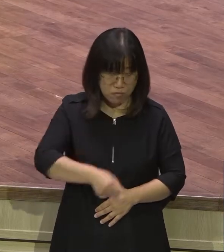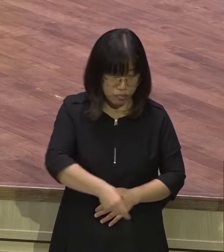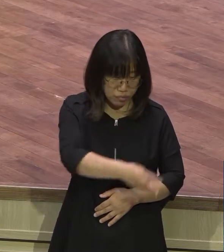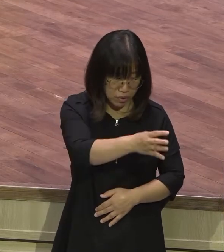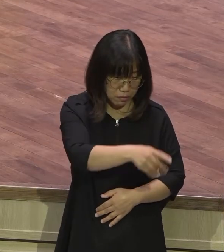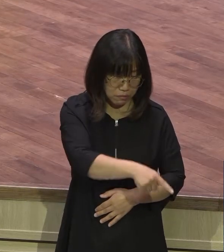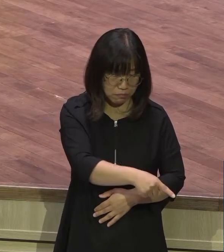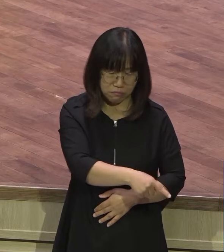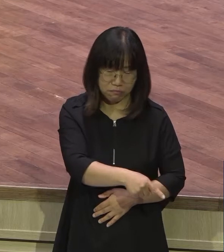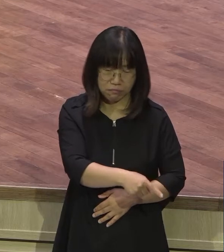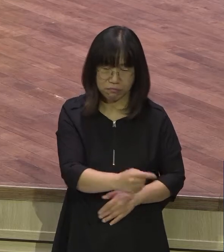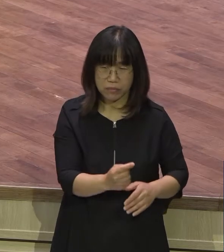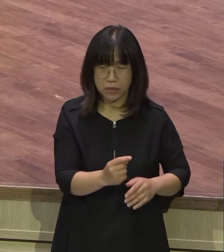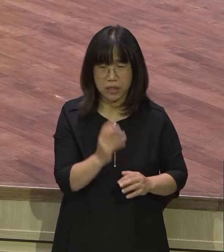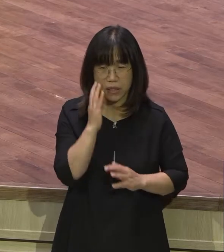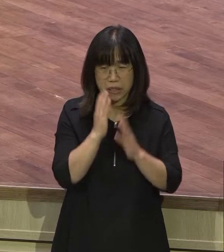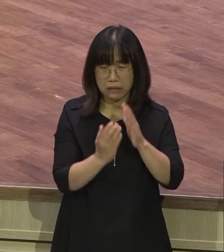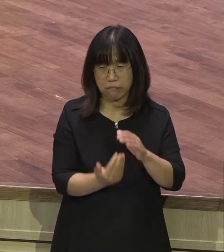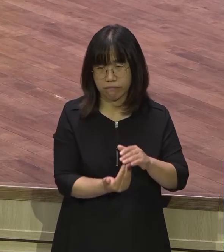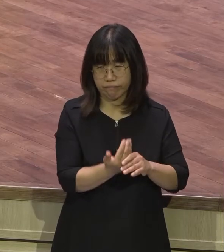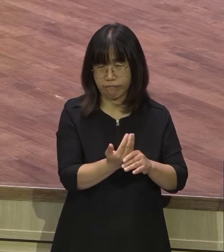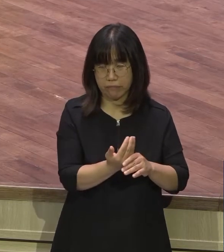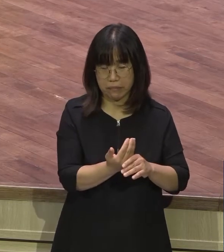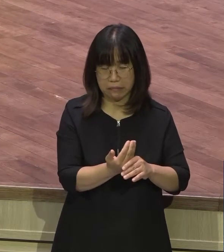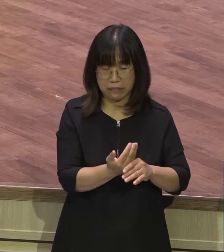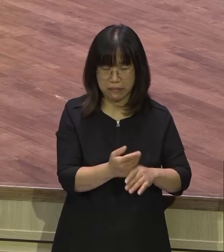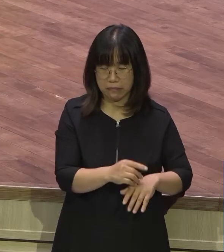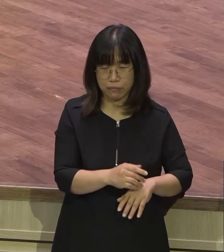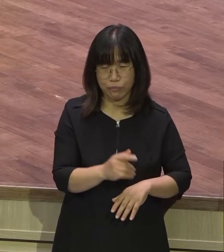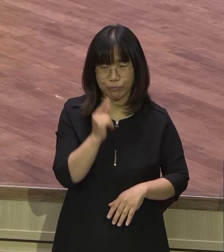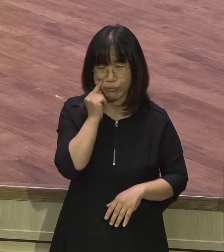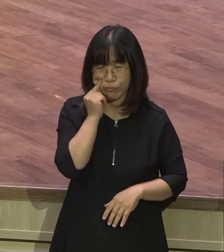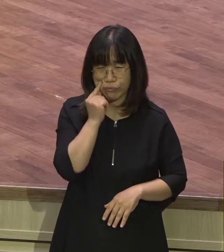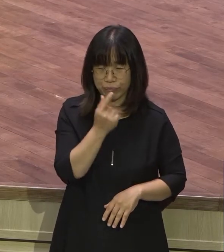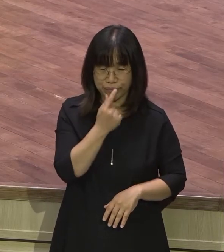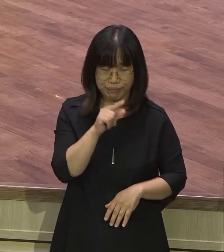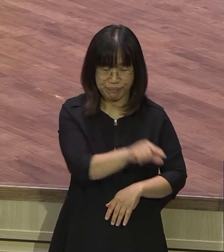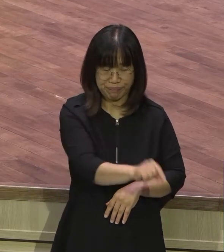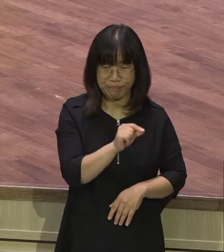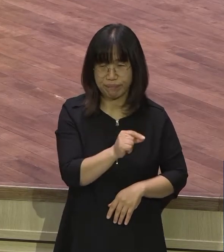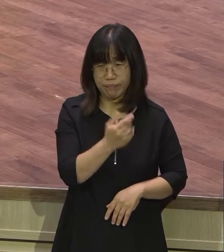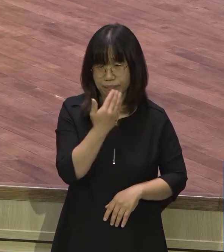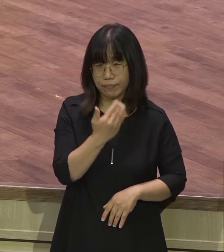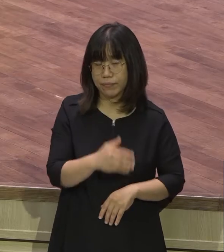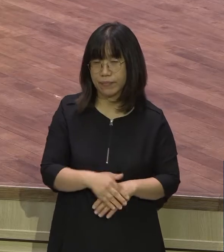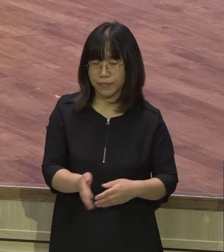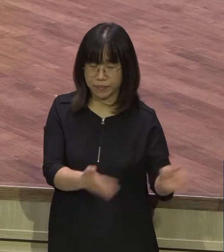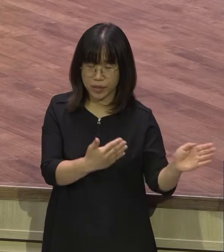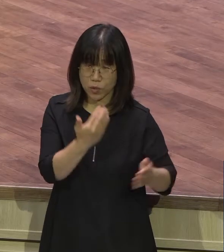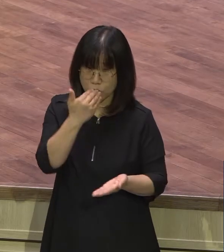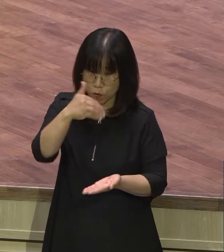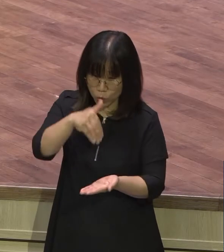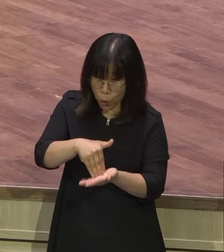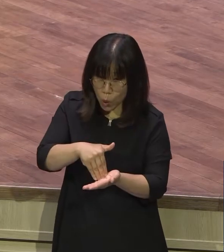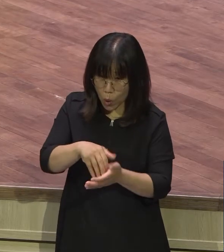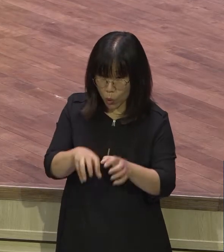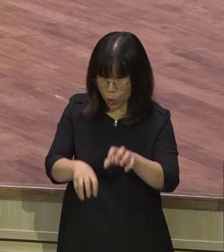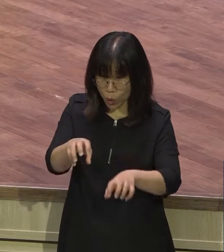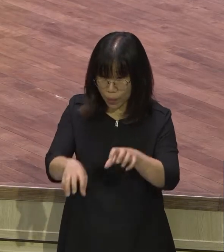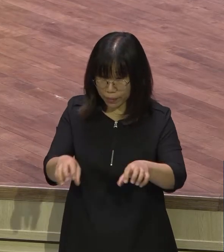길가 떨어졌으니까 나쁜 놈이 와서 조금 쫓아가버려요. 돌밭에 뿌려졌다. 이게 무슨